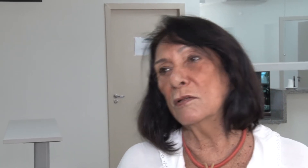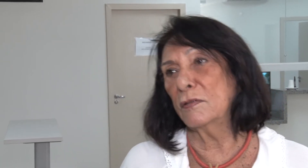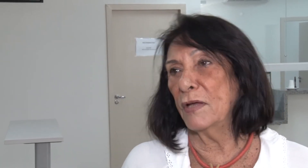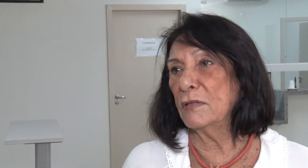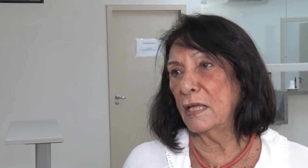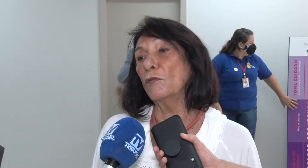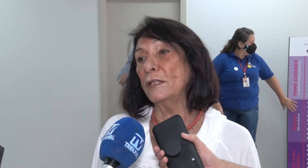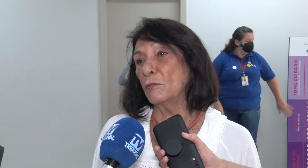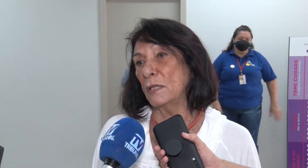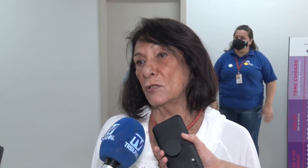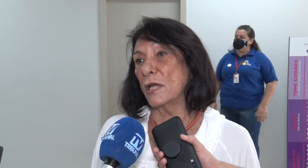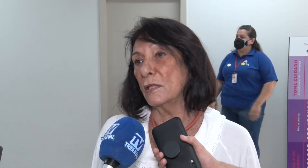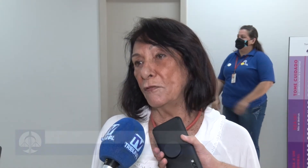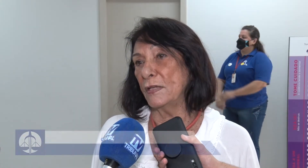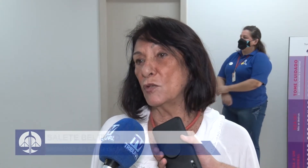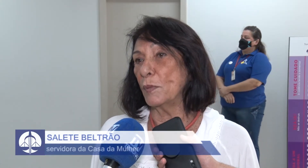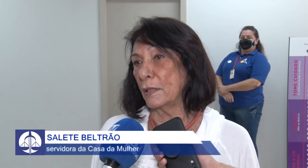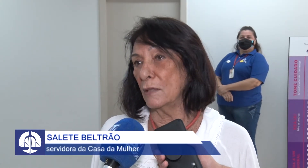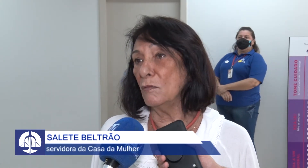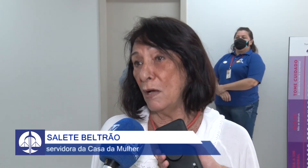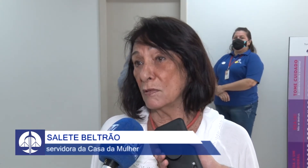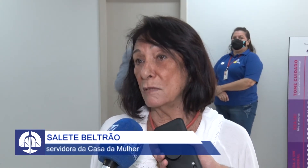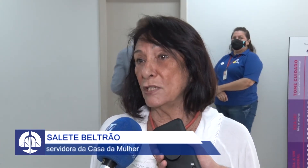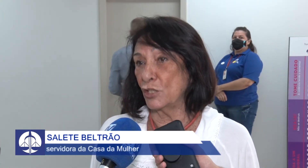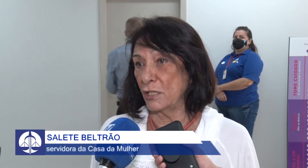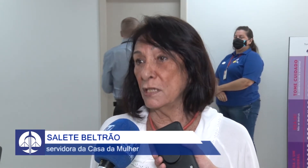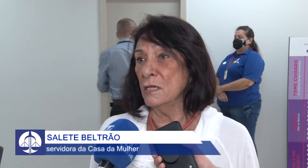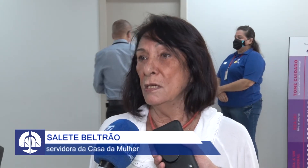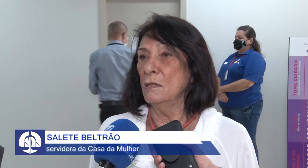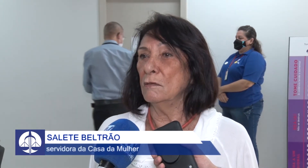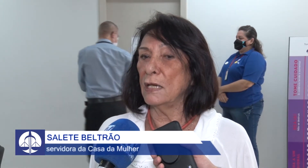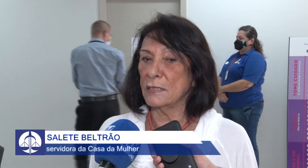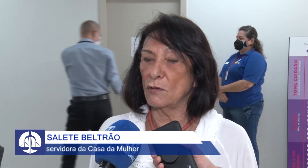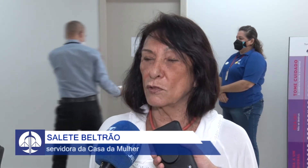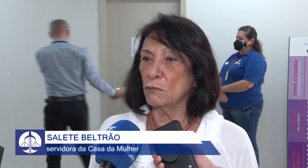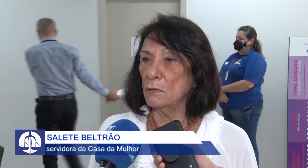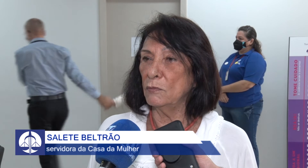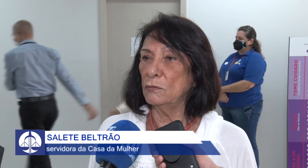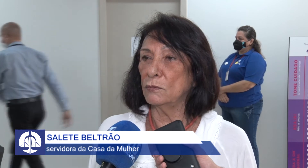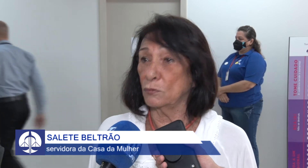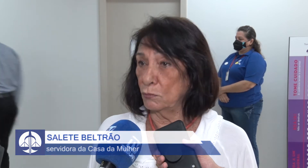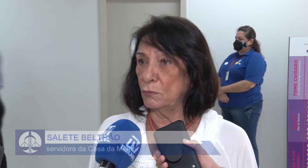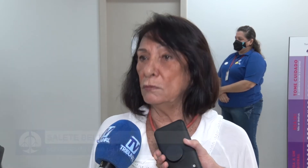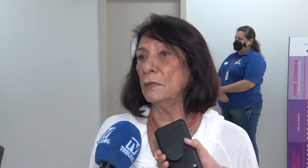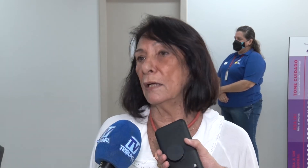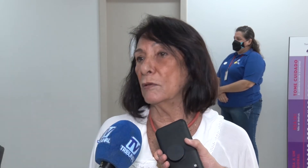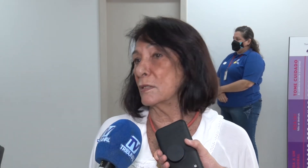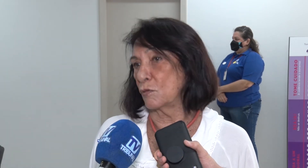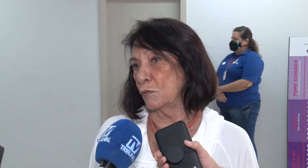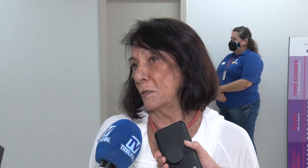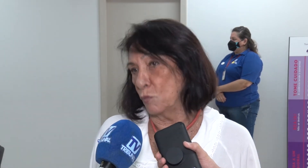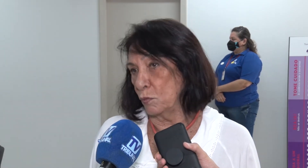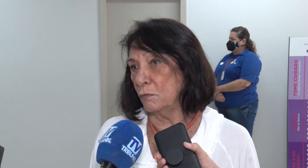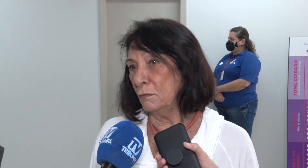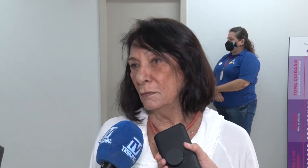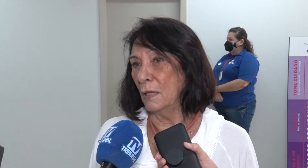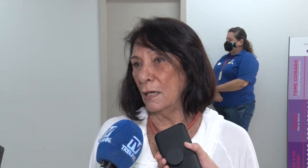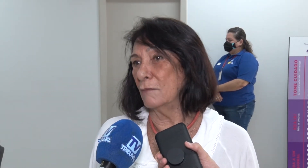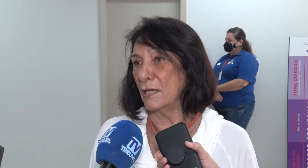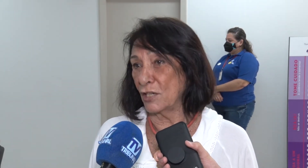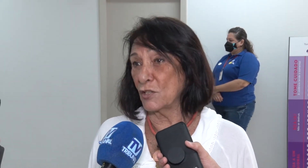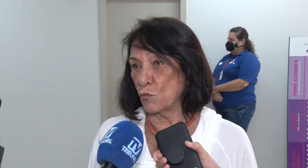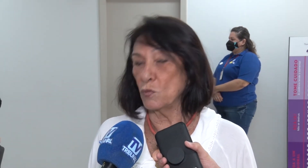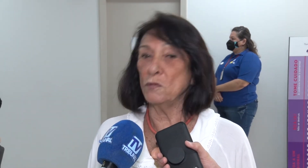intérprete. O conflito humano já é difícil para quem é normal. Você imagine um casal surdo, que agora é surdo e mudo,